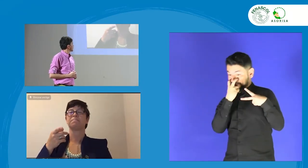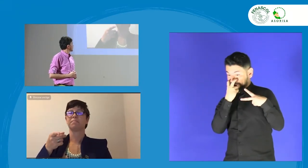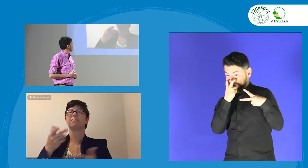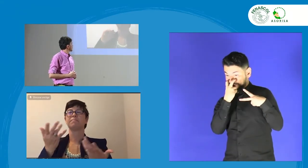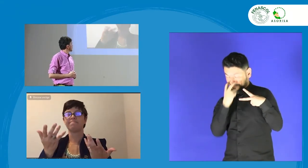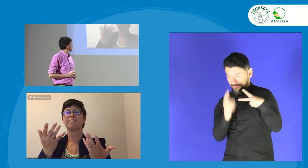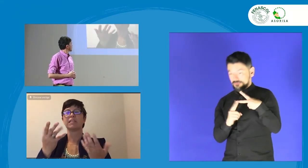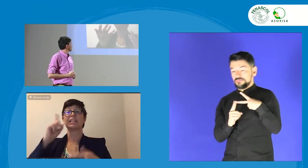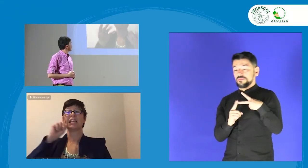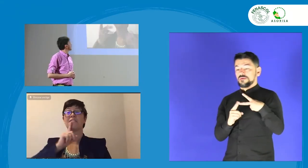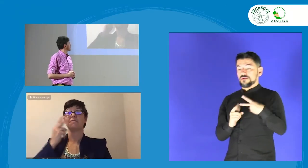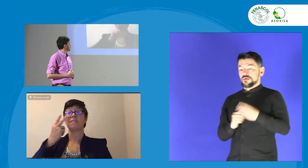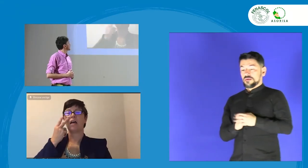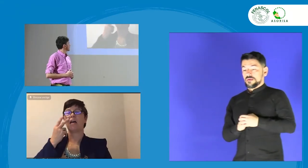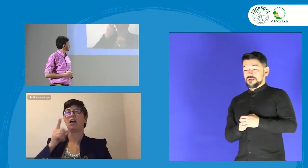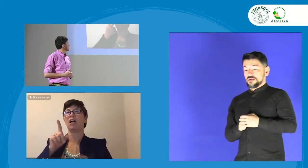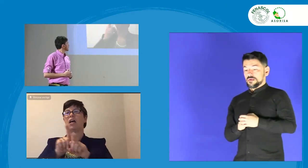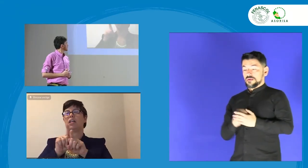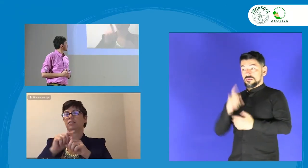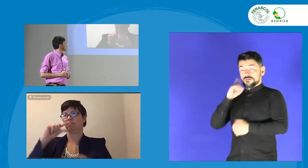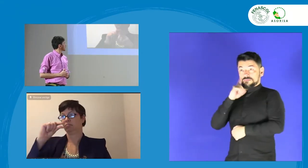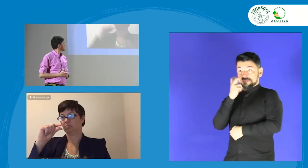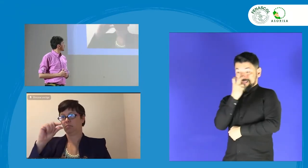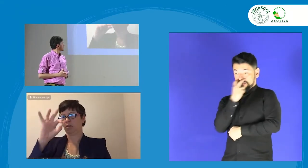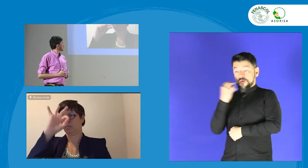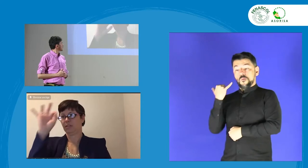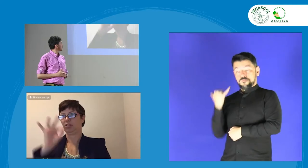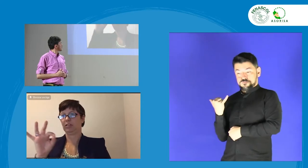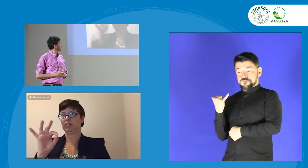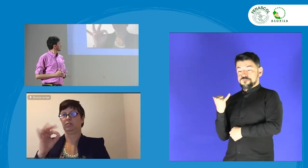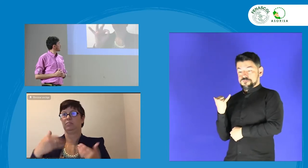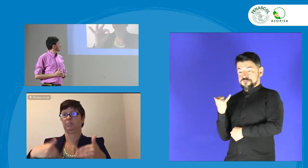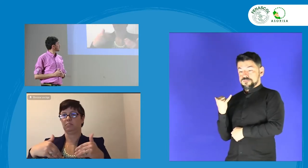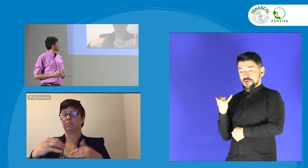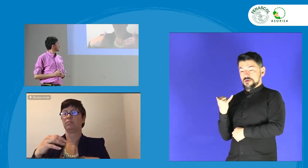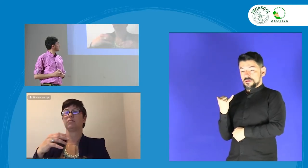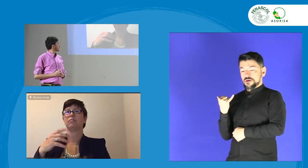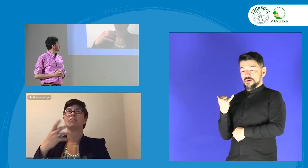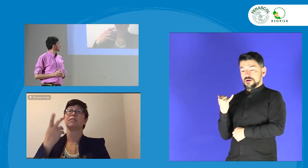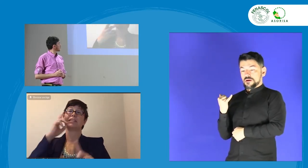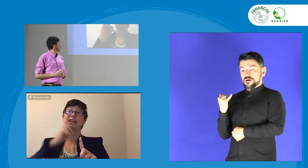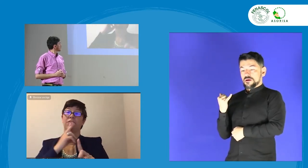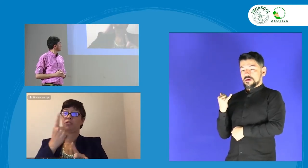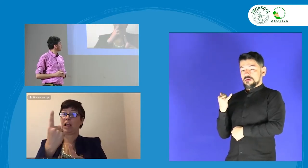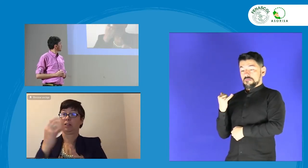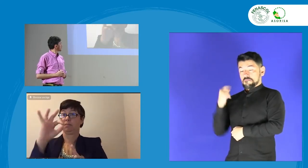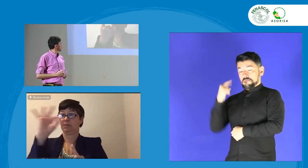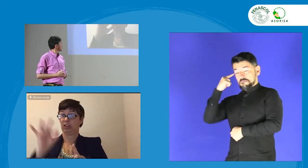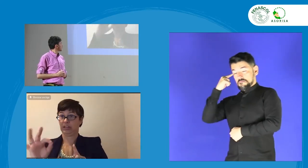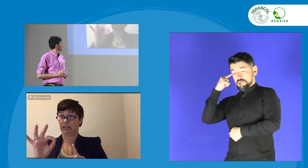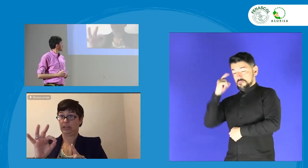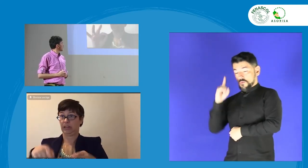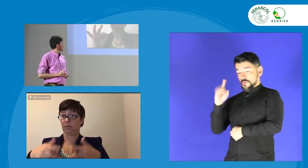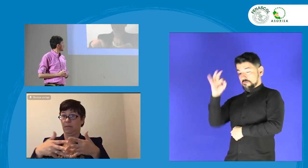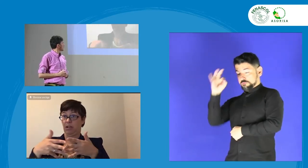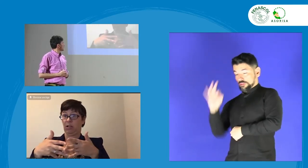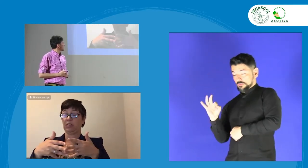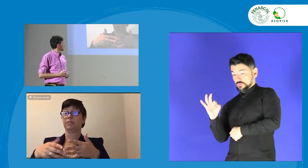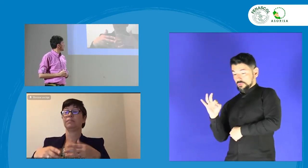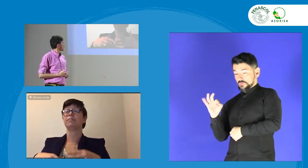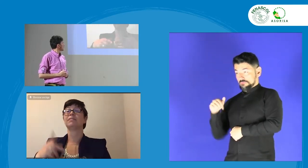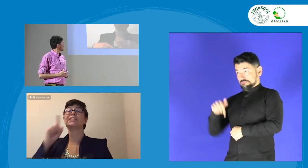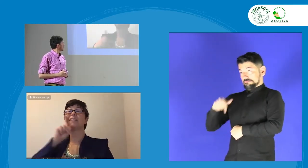hablamos de los niños y niñas sordociegas, sordociegos, sordociegas, pues el porcentaje aquí ya va a cambiar,